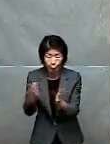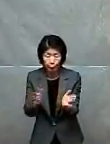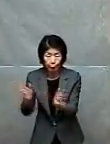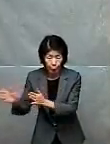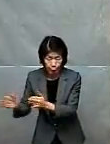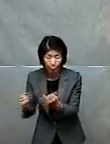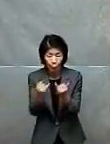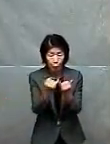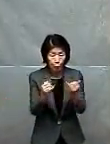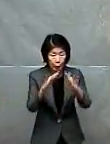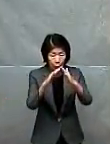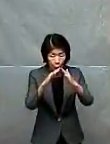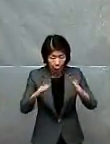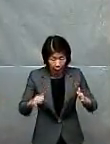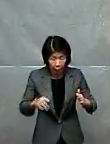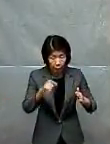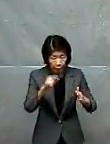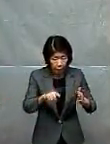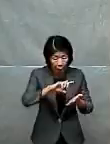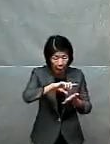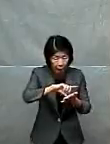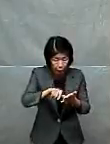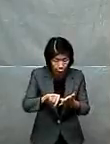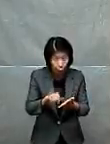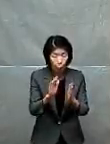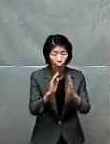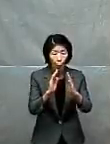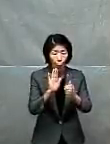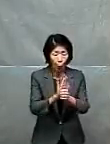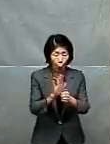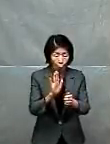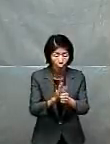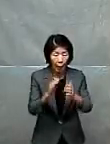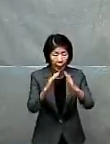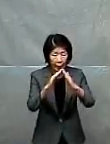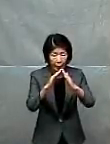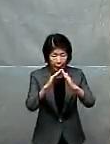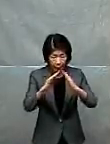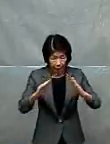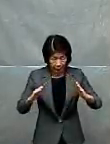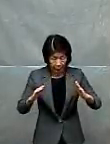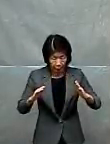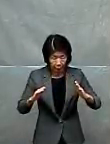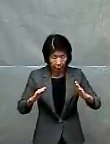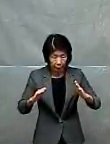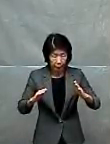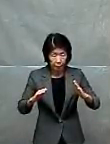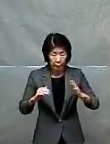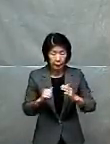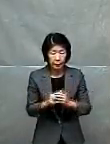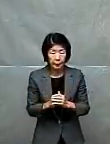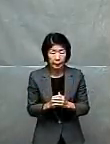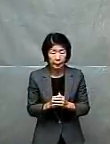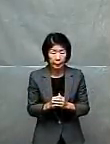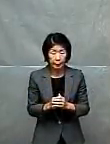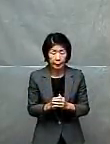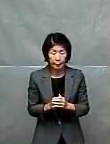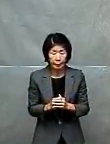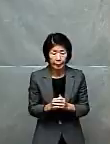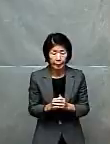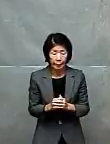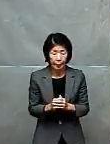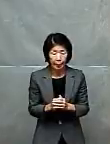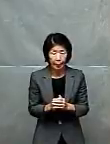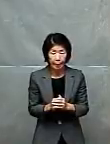あのその地区ごとの講演会のなんて言うんでしょう